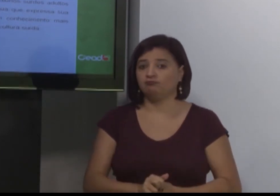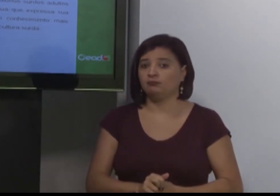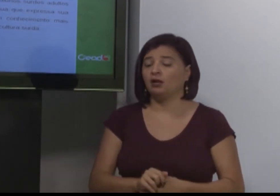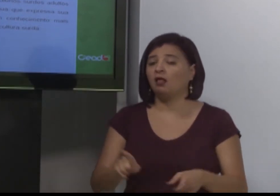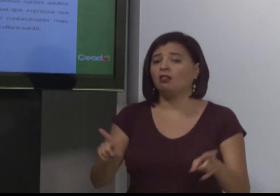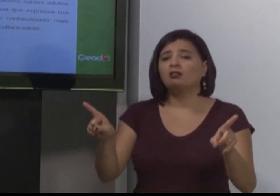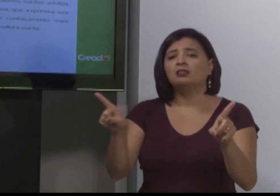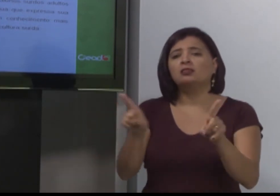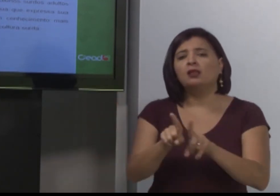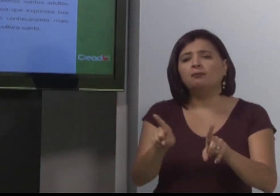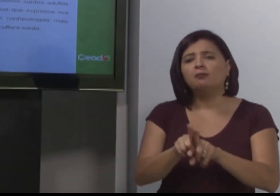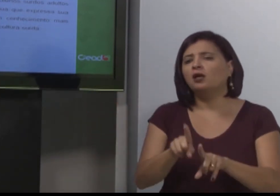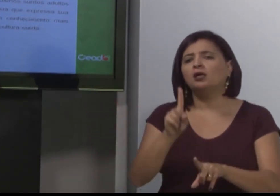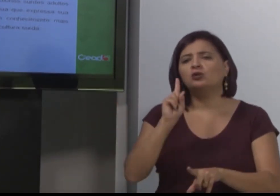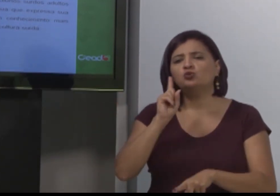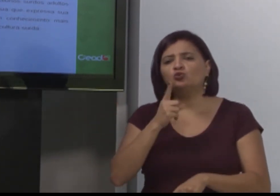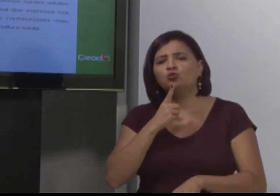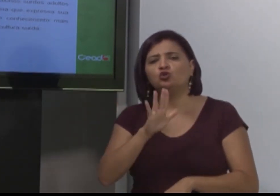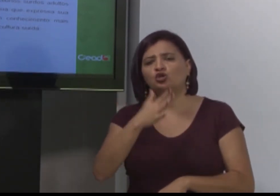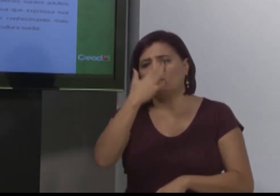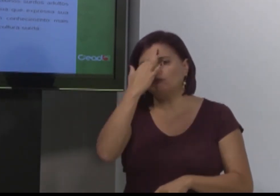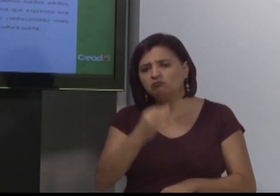ele compreende a língua de sinais,